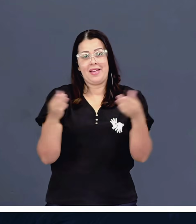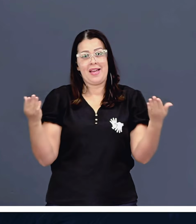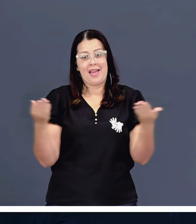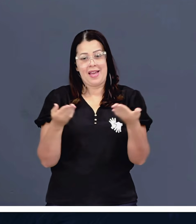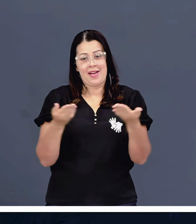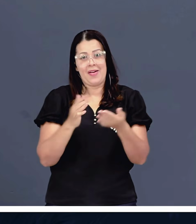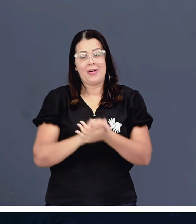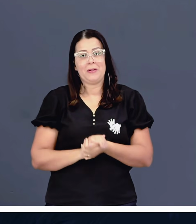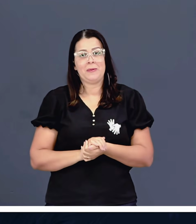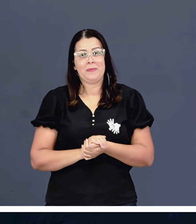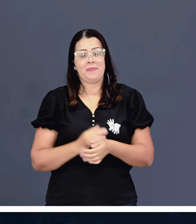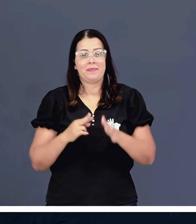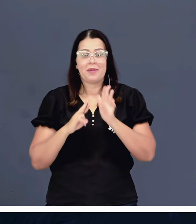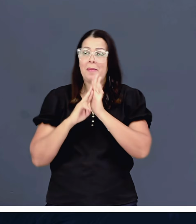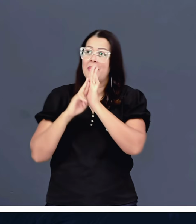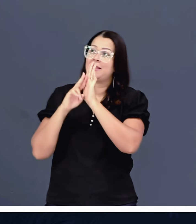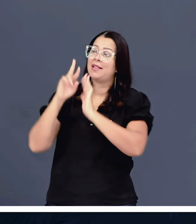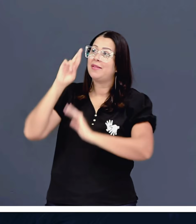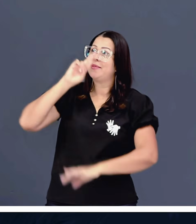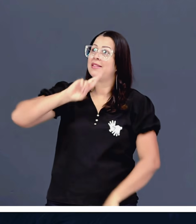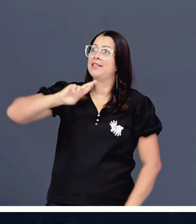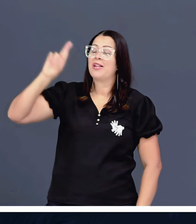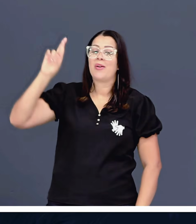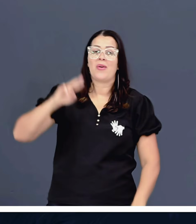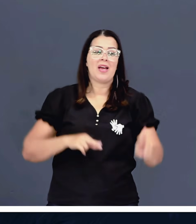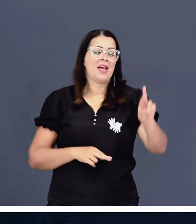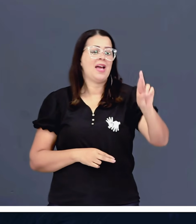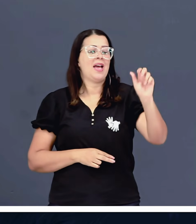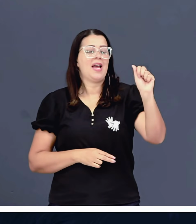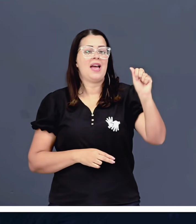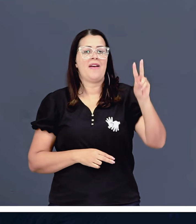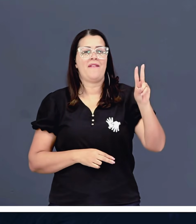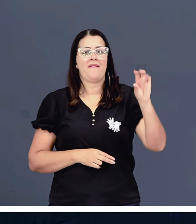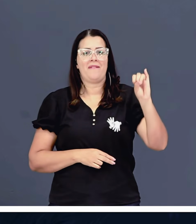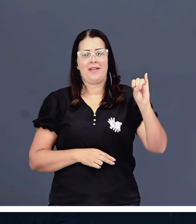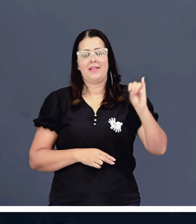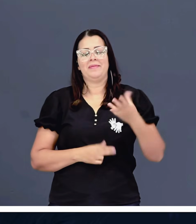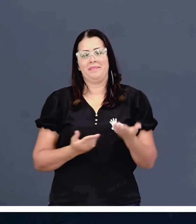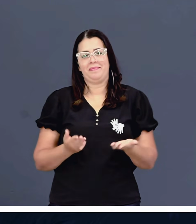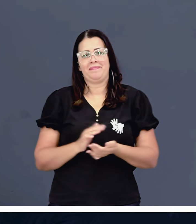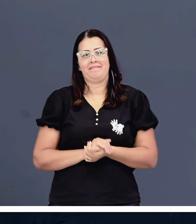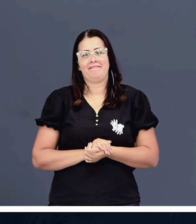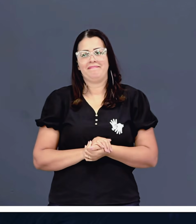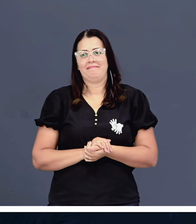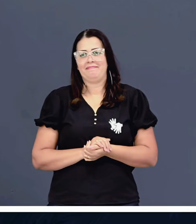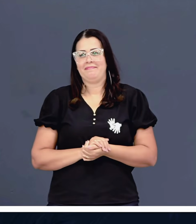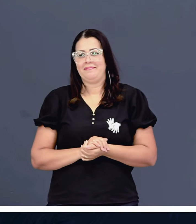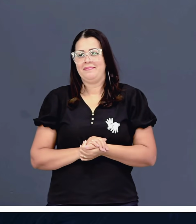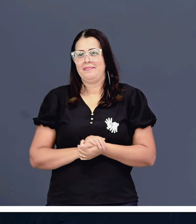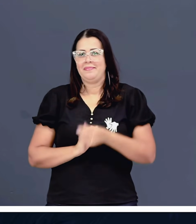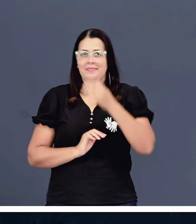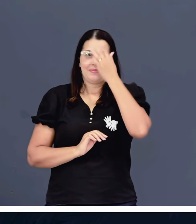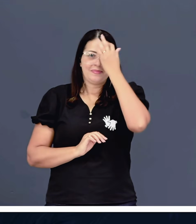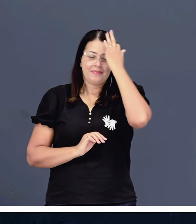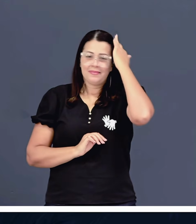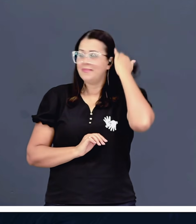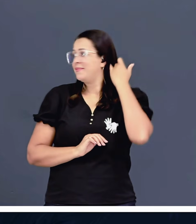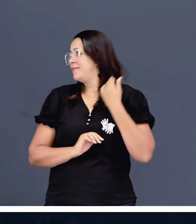nesse momento apresentar ao Senhor o Ravi Menseger Schuster. Que bênção. Vem cá,